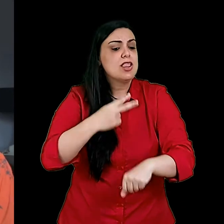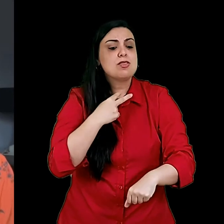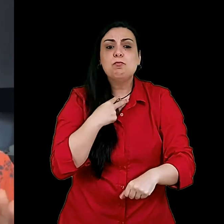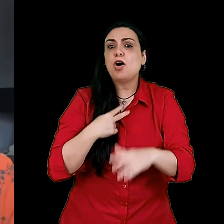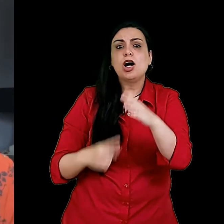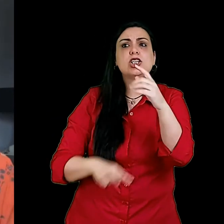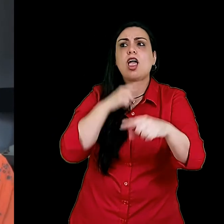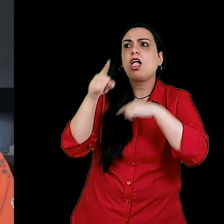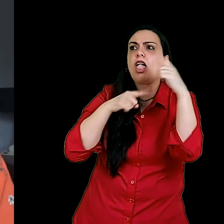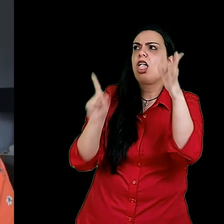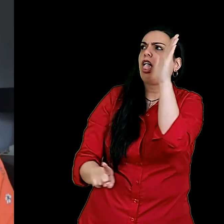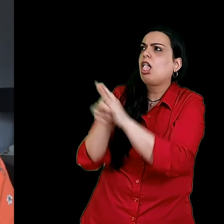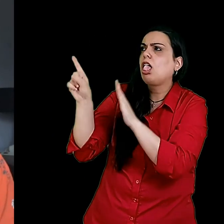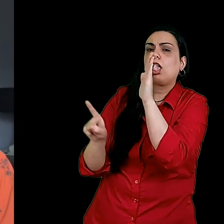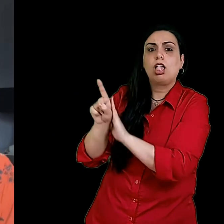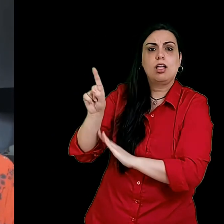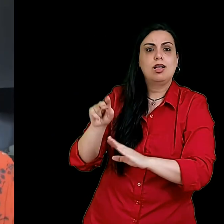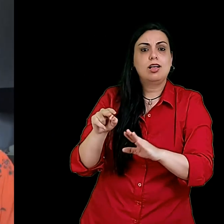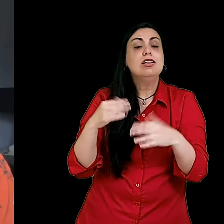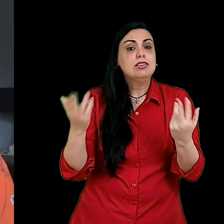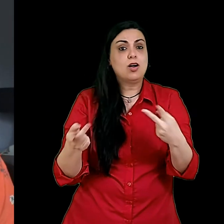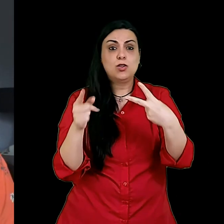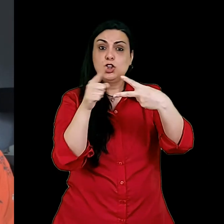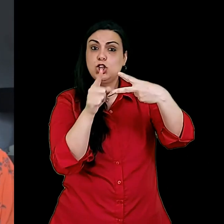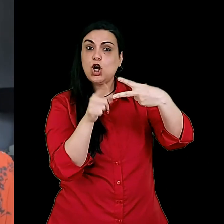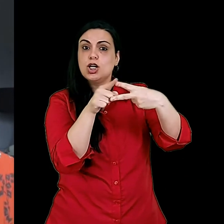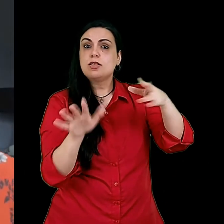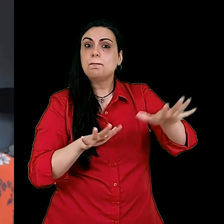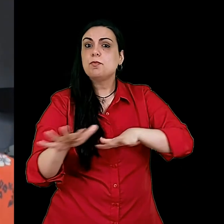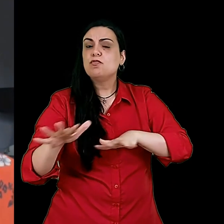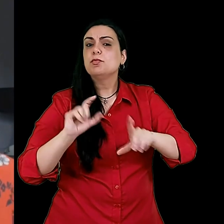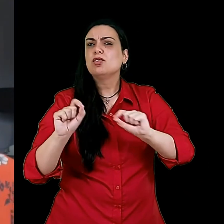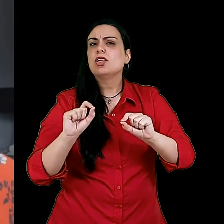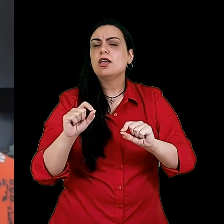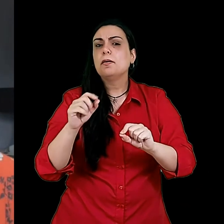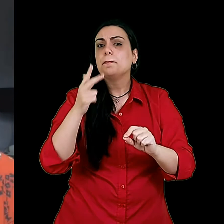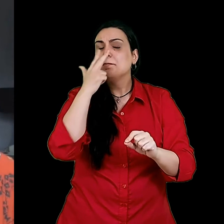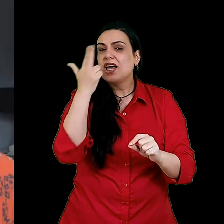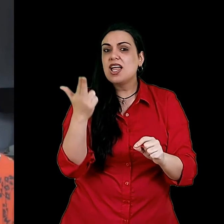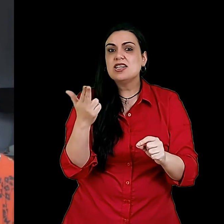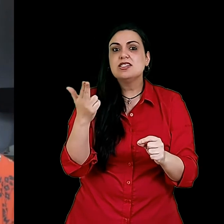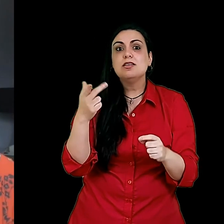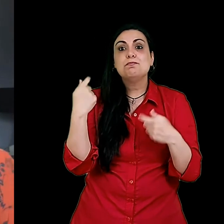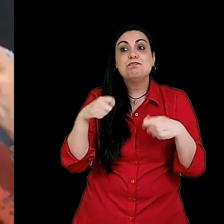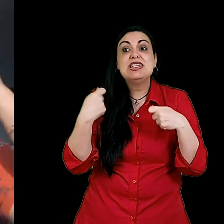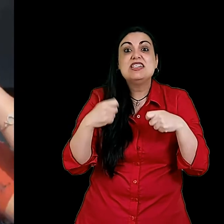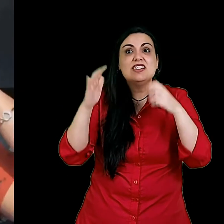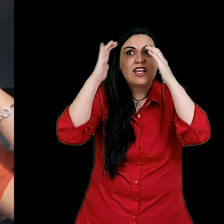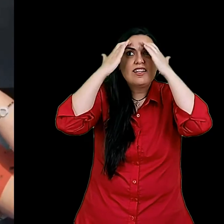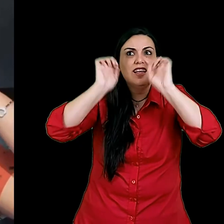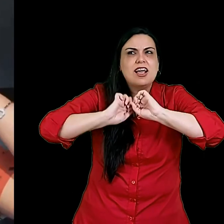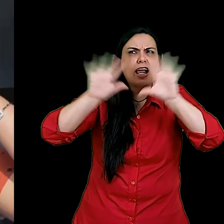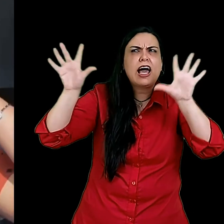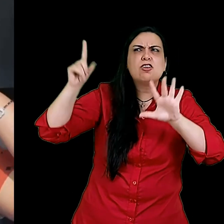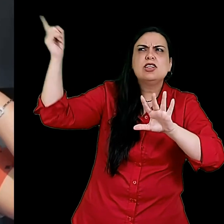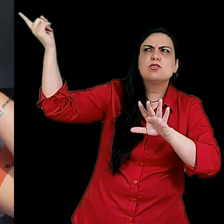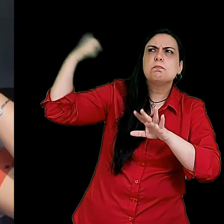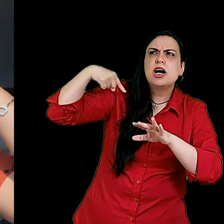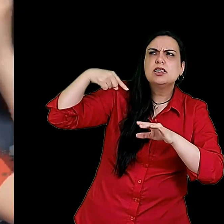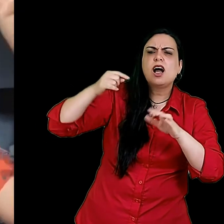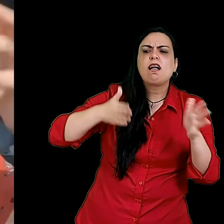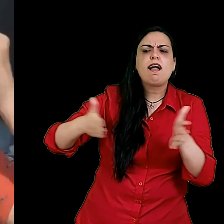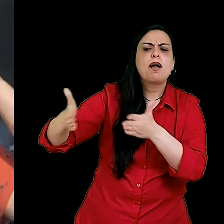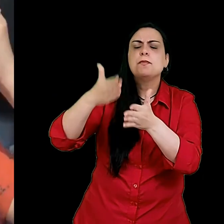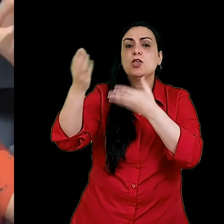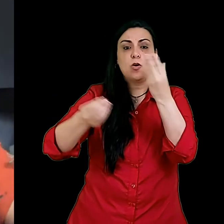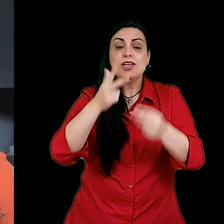hesitar, ele não pode perder tempo, ele não pode questionar. Normalmente isso se dá por dois movimentos. O primeiro, não ter clareza do entendimento